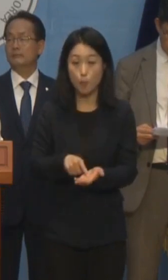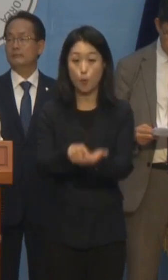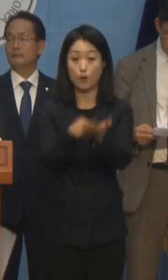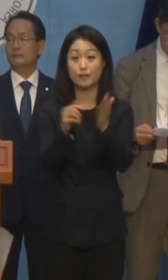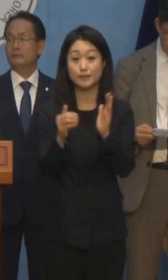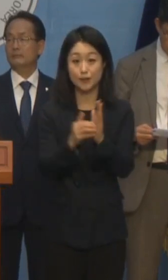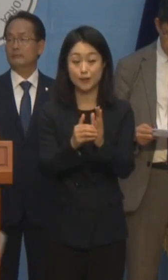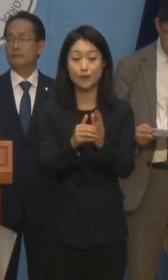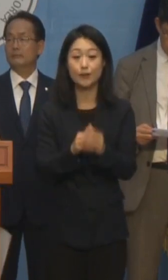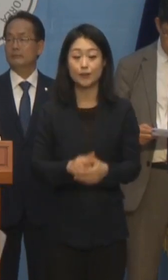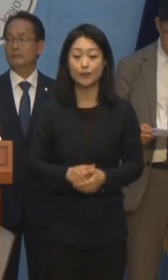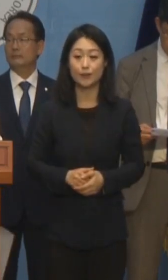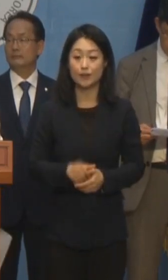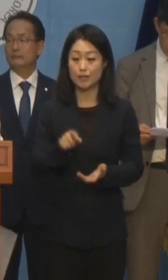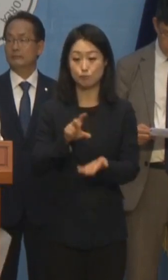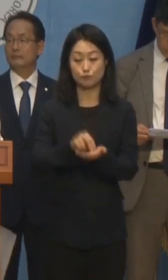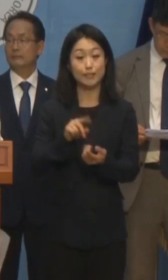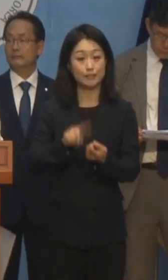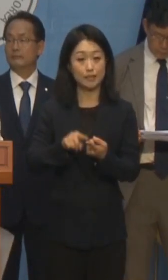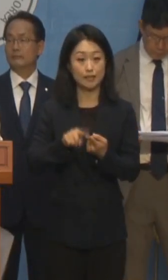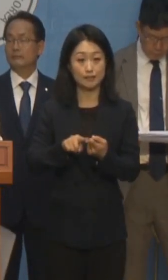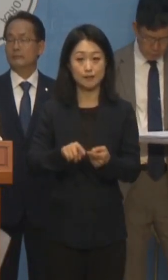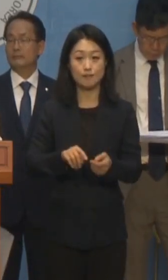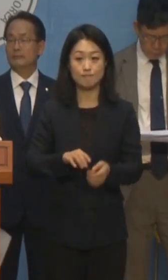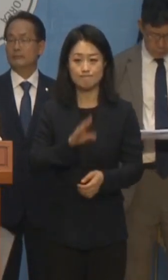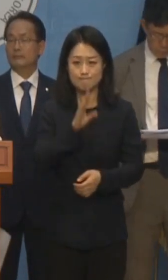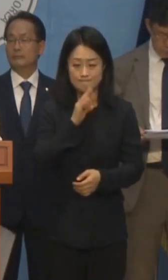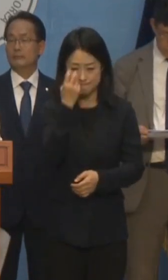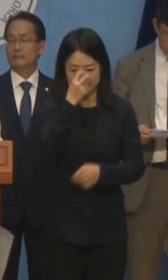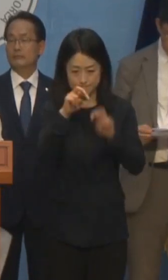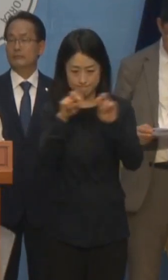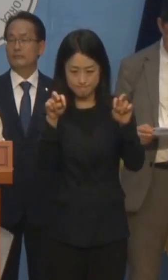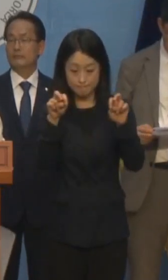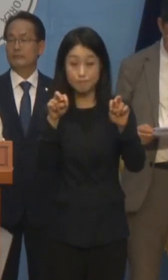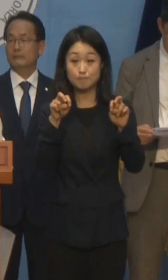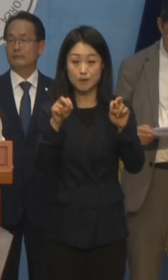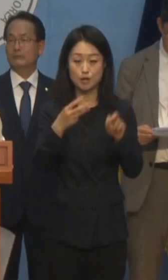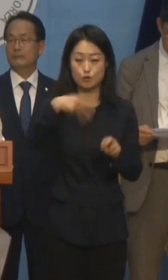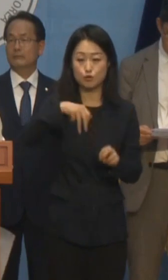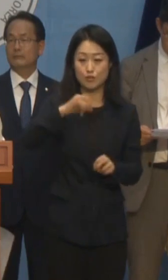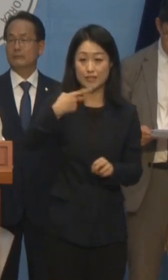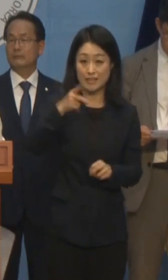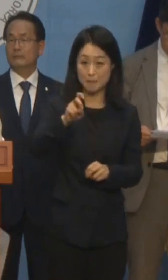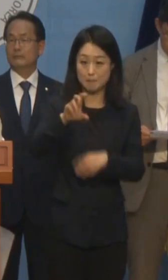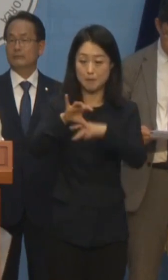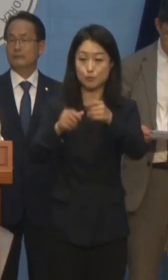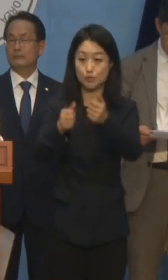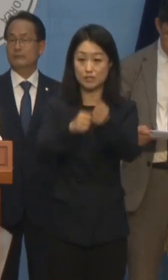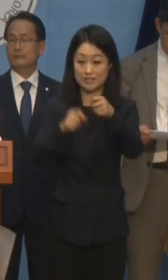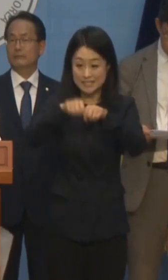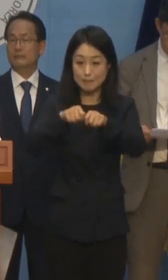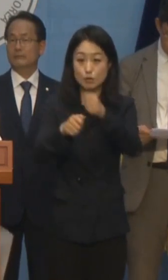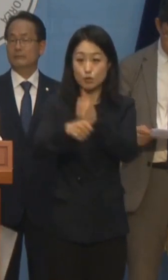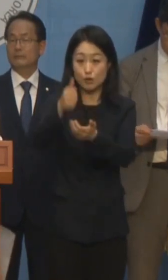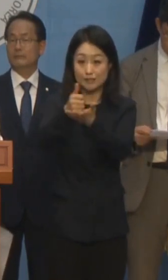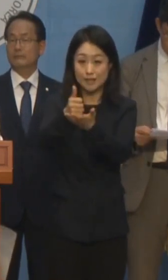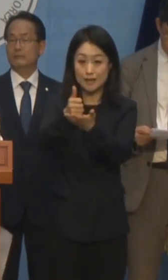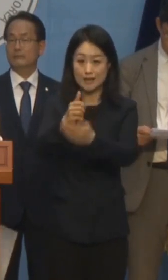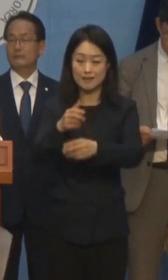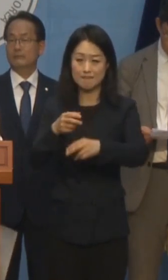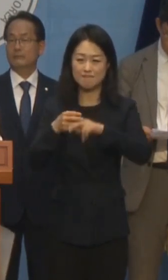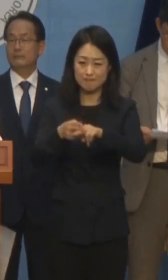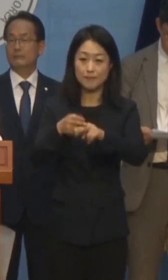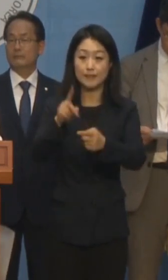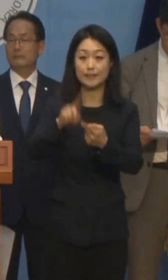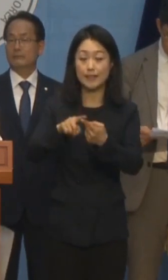있습니다. 그래서 이 문제 역시도 반드시 진상규명을 통해서 유일임 방송통신심의위원회의